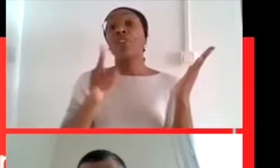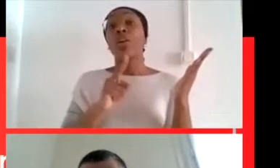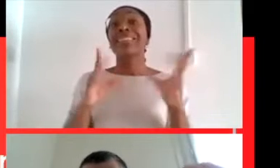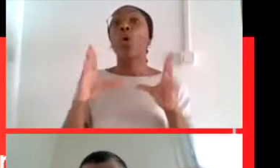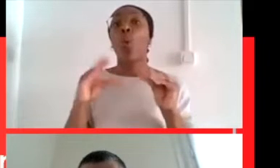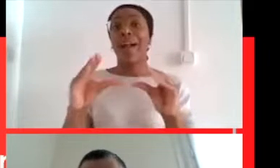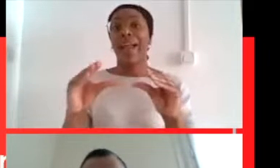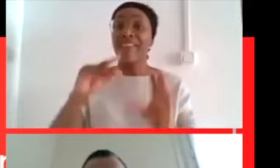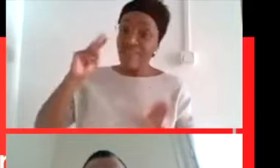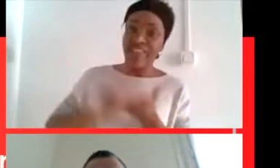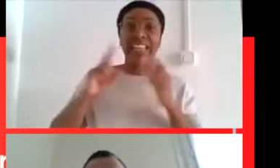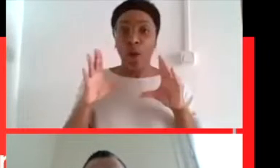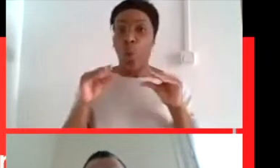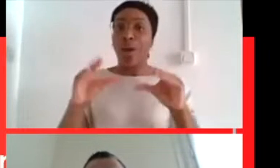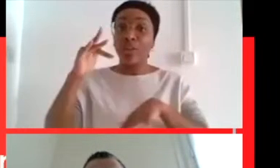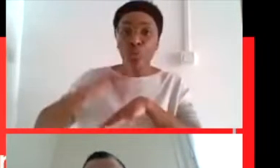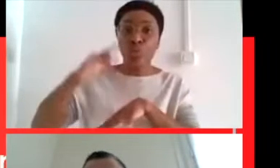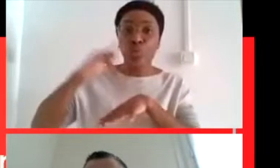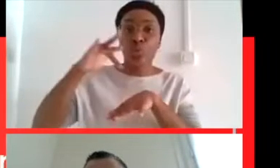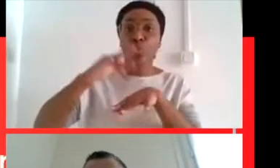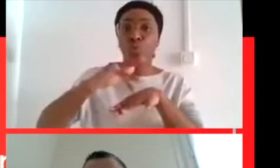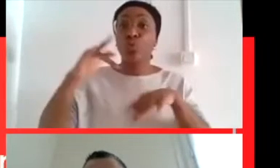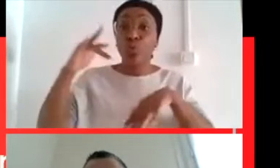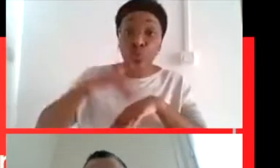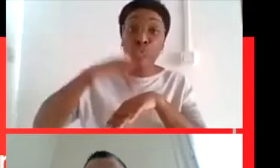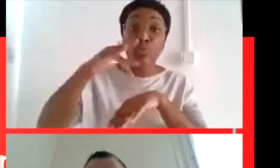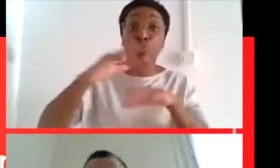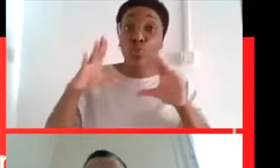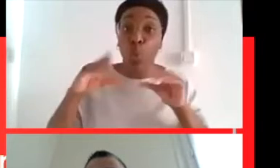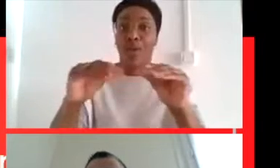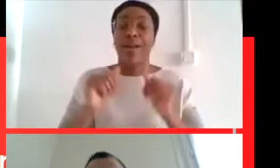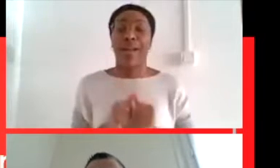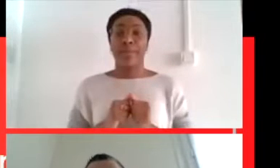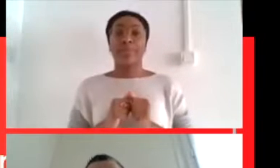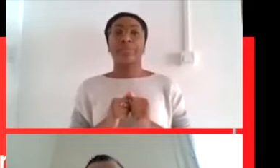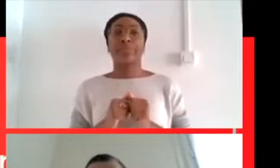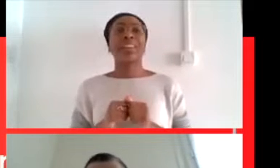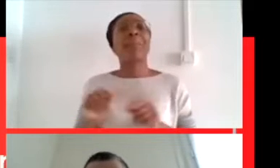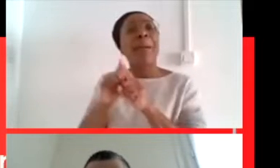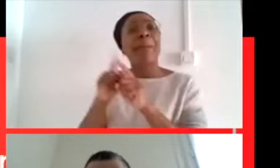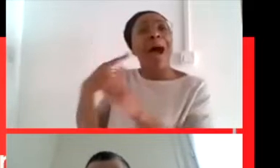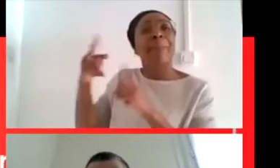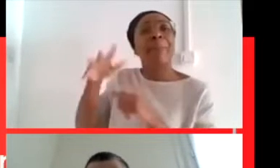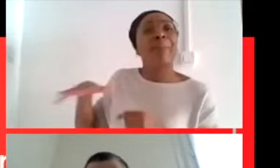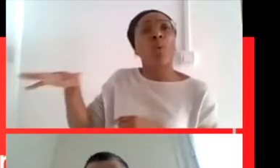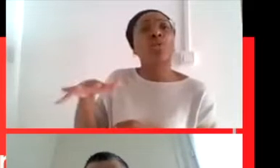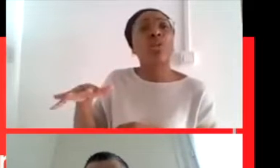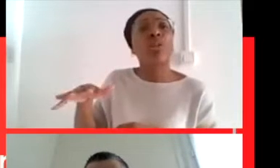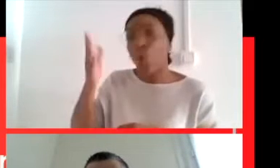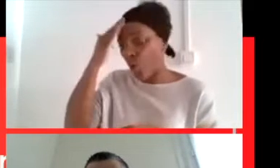qui étaient regardés comme des colonnes, eh bien, comme je disais tout à l'heure, ne connaissaient pas seulement les Écritures, mais ils pratiquaient les